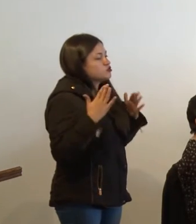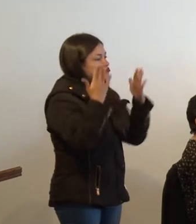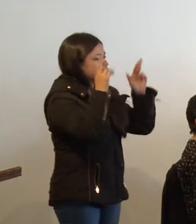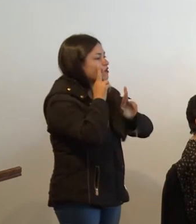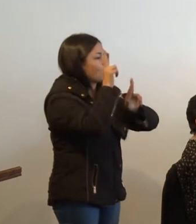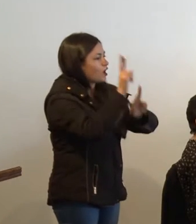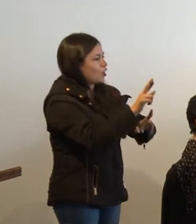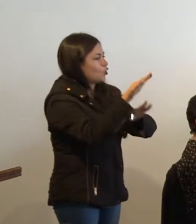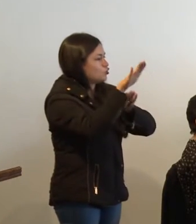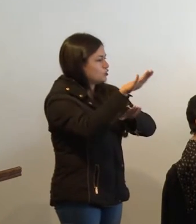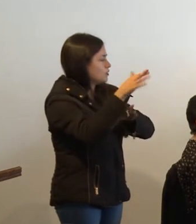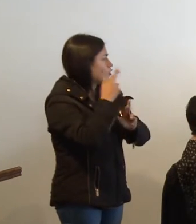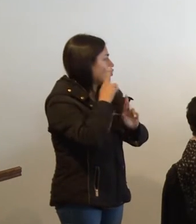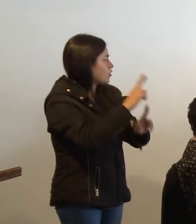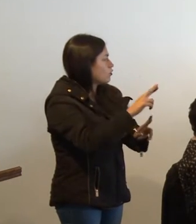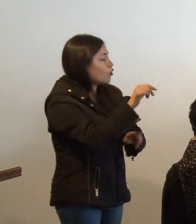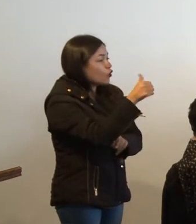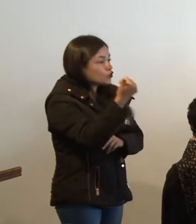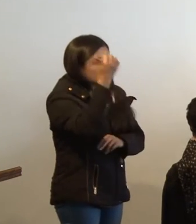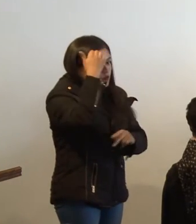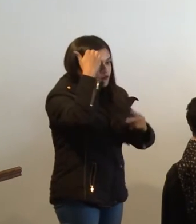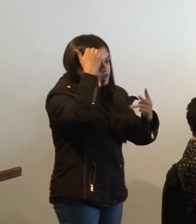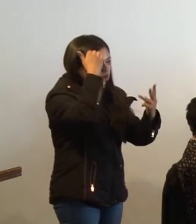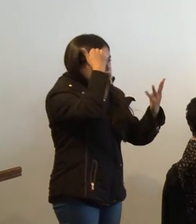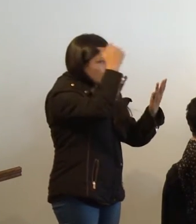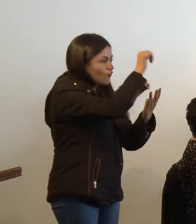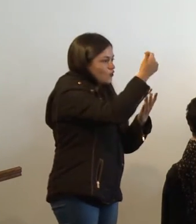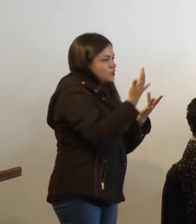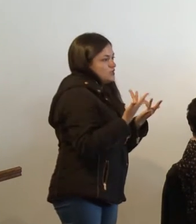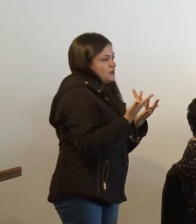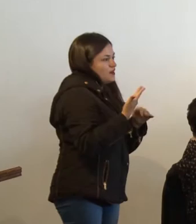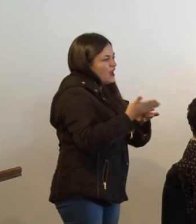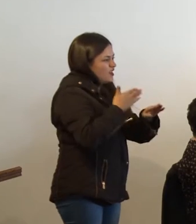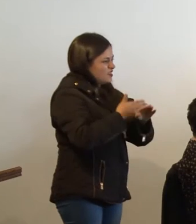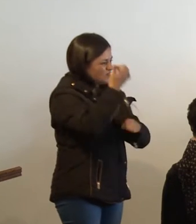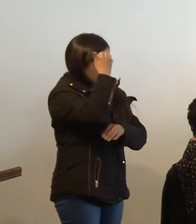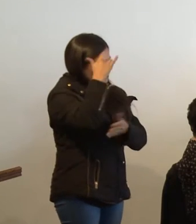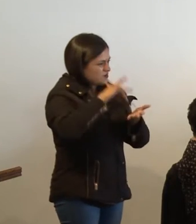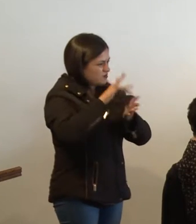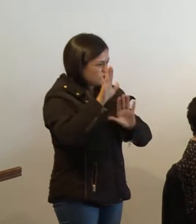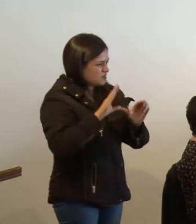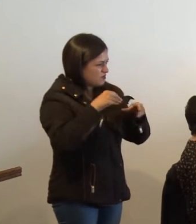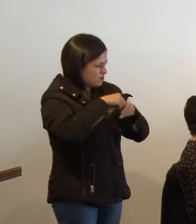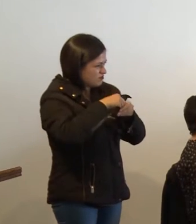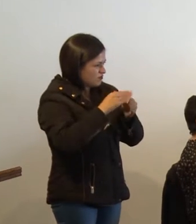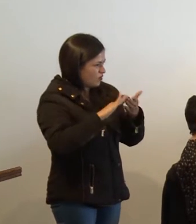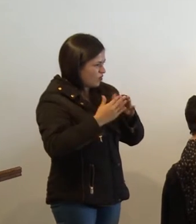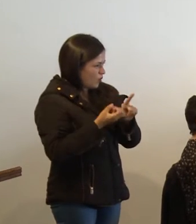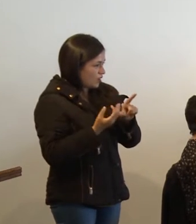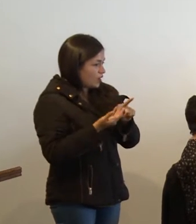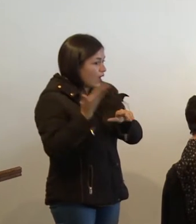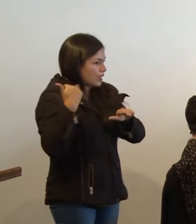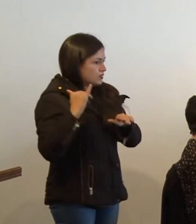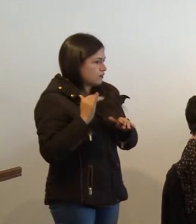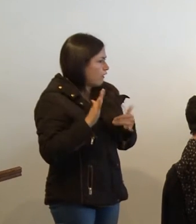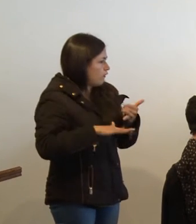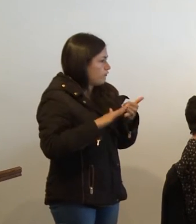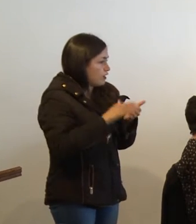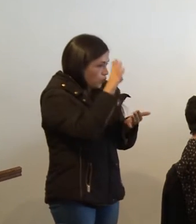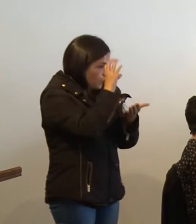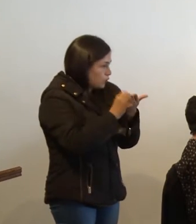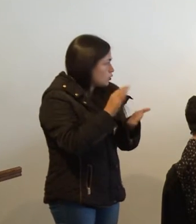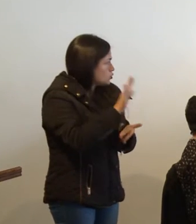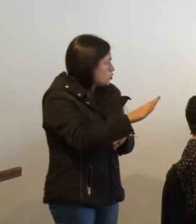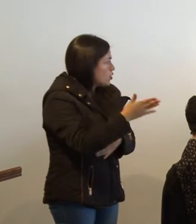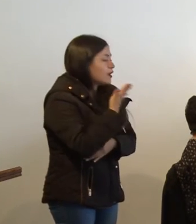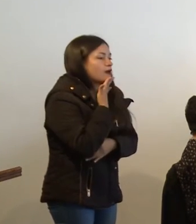a estamos esperando otros profesores, otros compañeros, y bueno, les pediremos también un comentario.